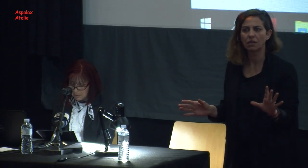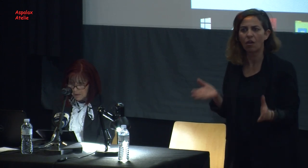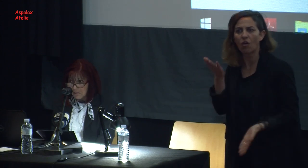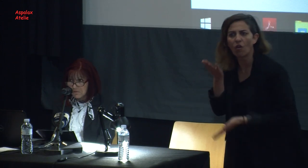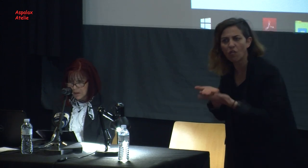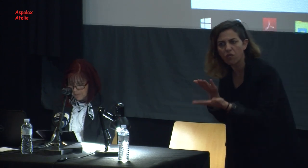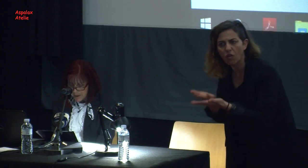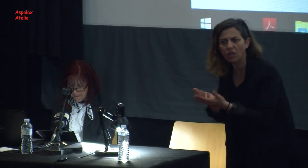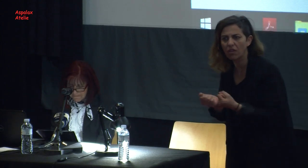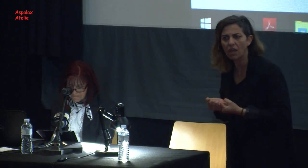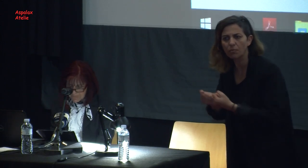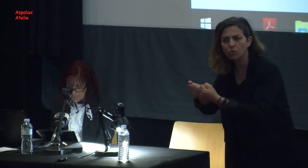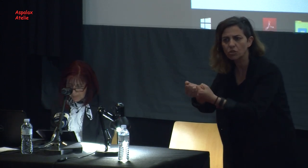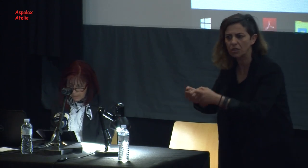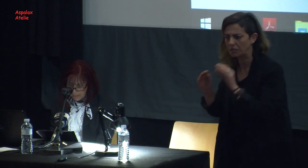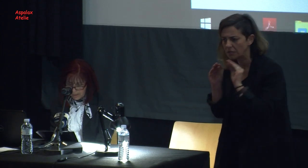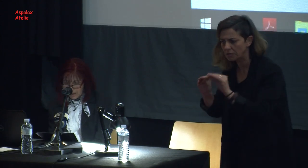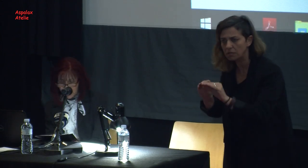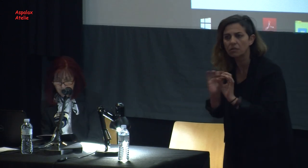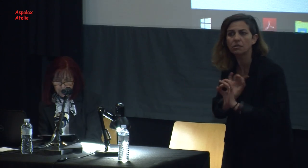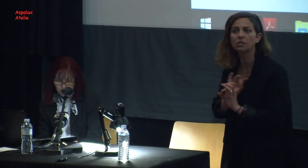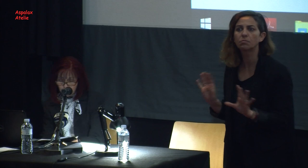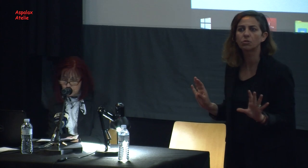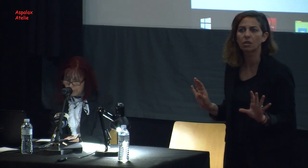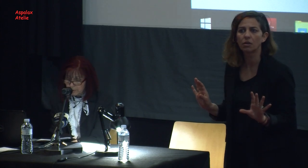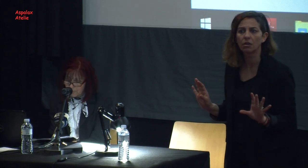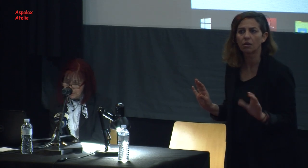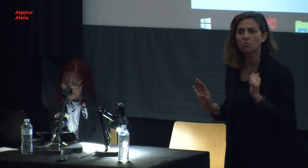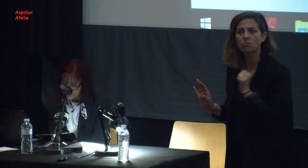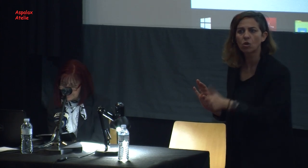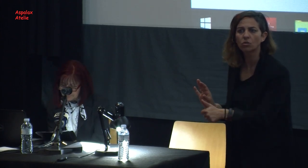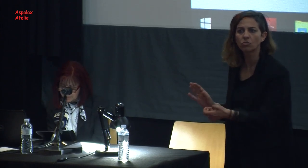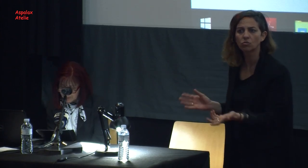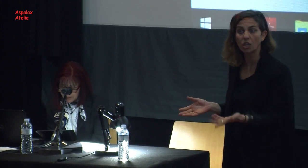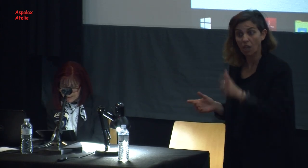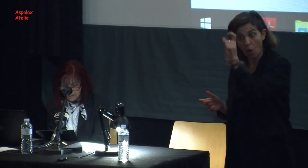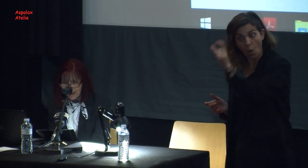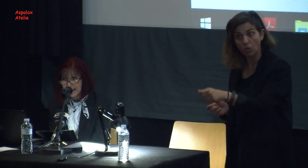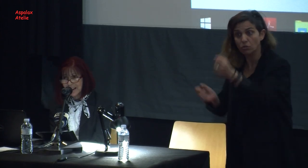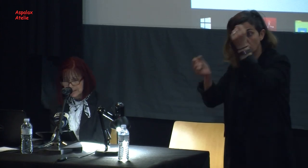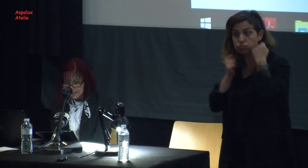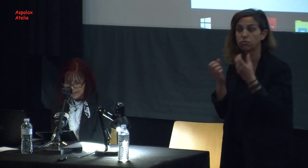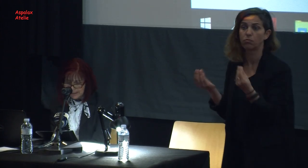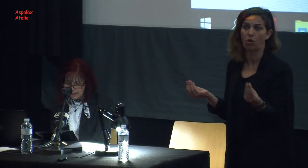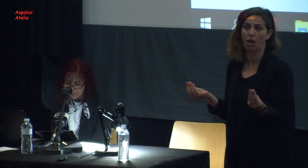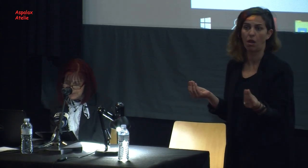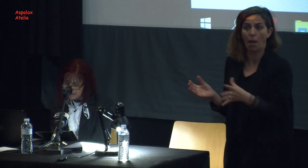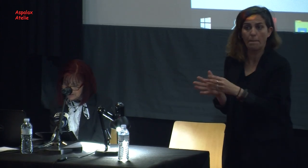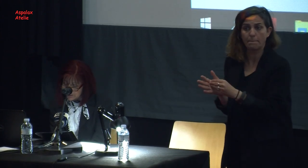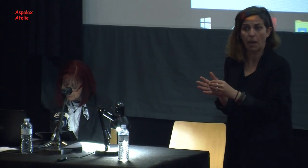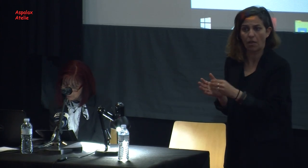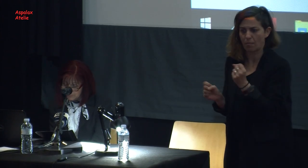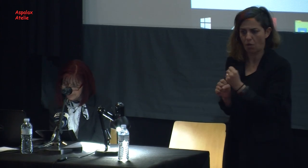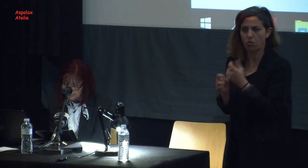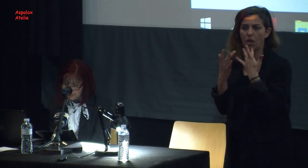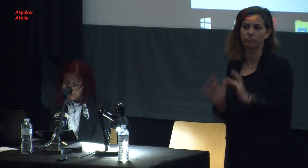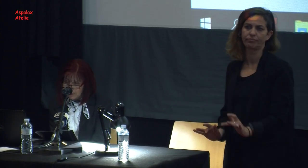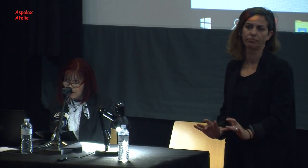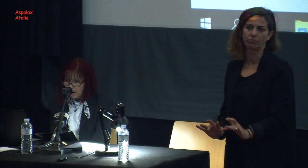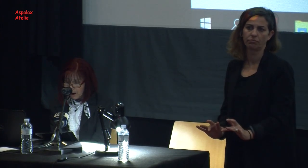υποστήριξη και εκπαίδευση καμία. Οι επιπτώσεις τον ίδιο πολλές. Συχνά αναγκάζεται να εγκαταλείψει την εργασία